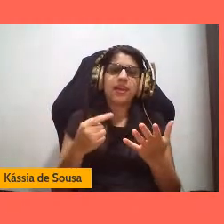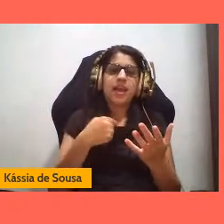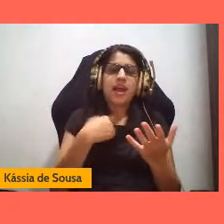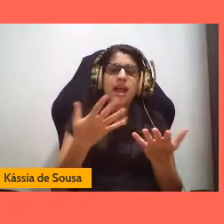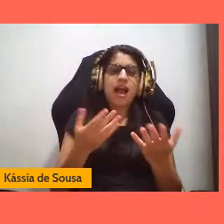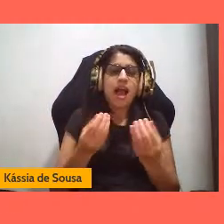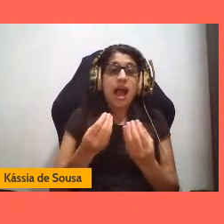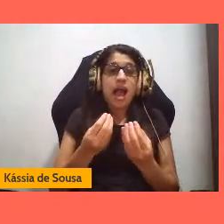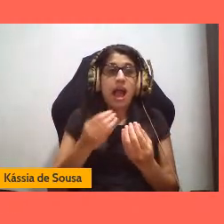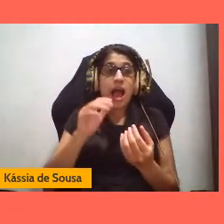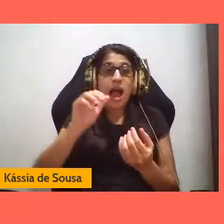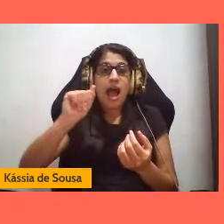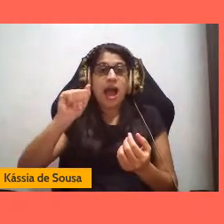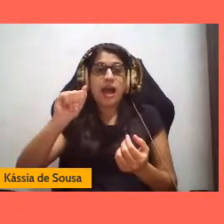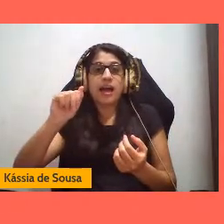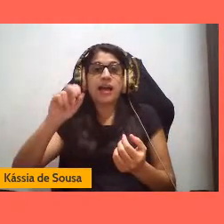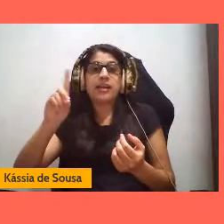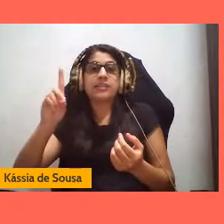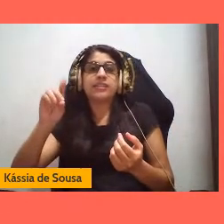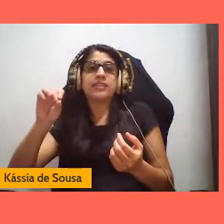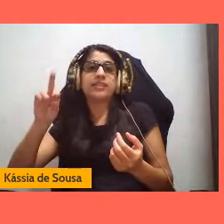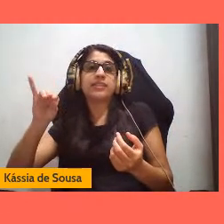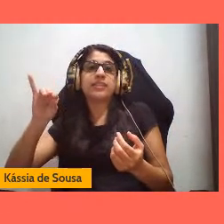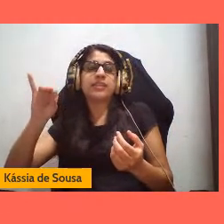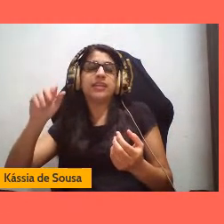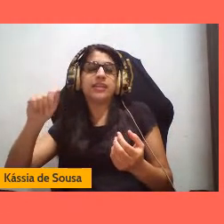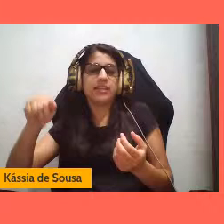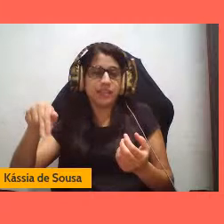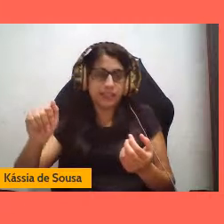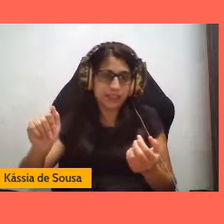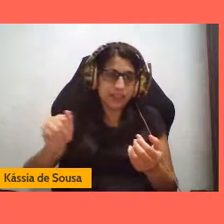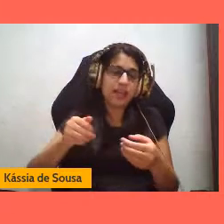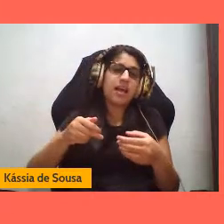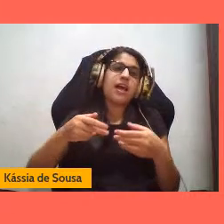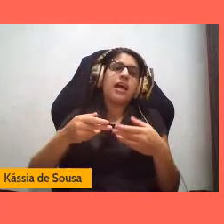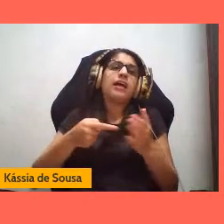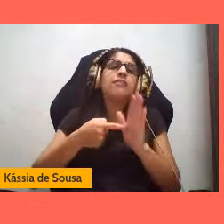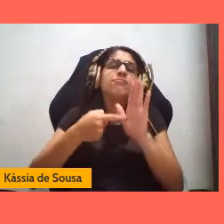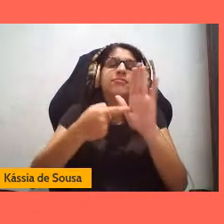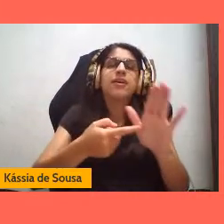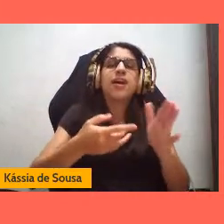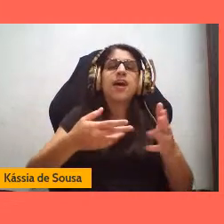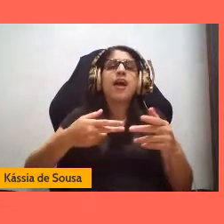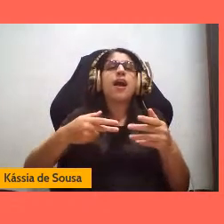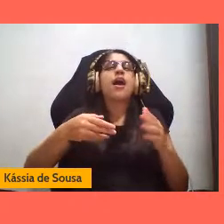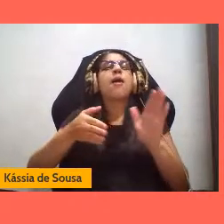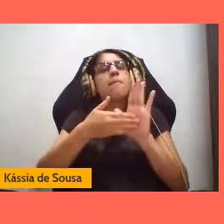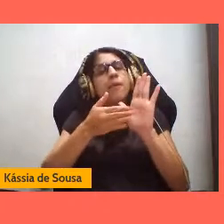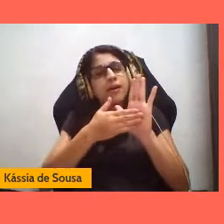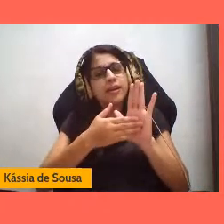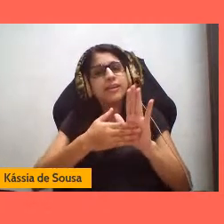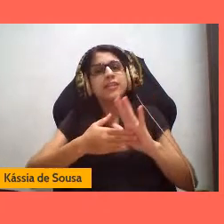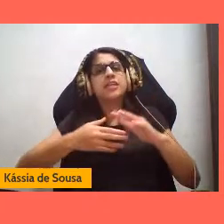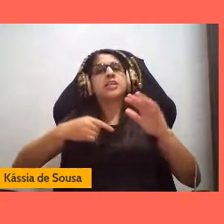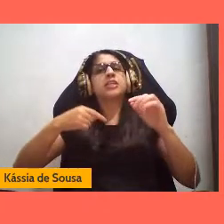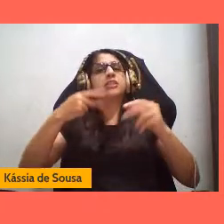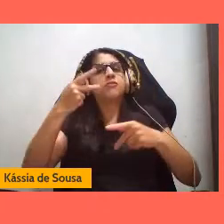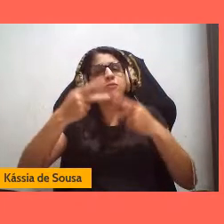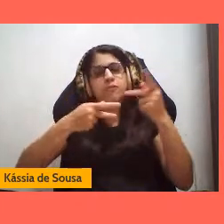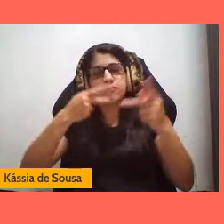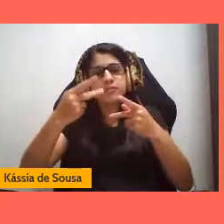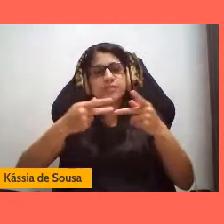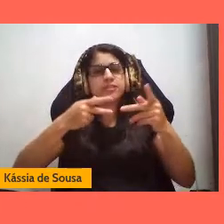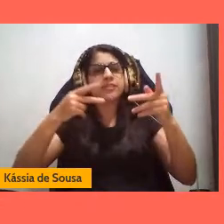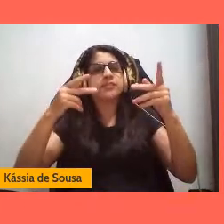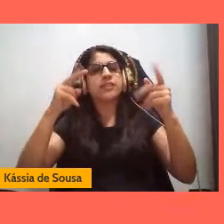se daqui a 40 anos a gente, né, possa contar uma história aí, que alguém conte essa história também com mais experiências dessa